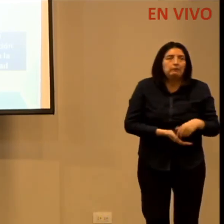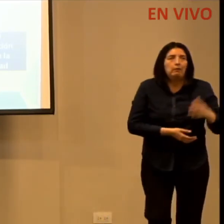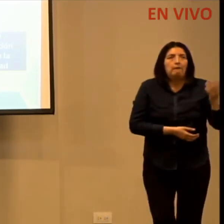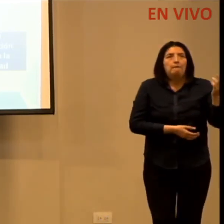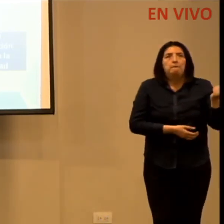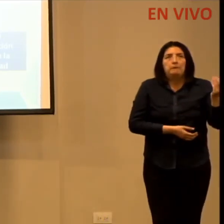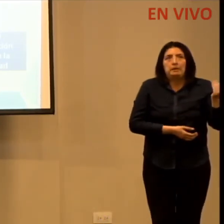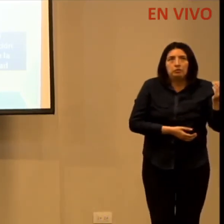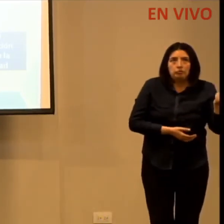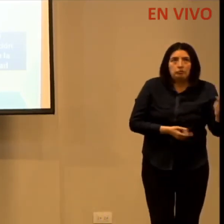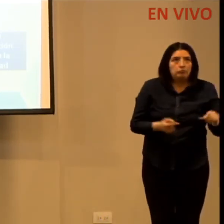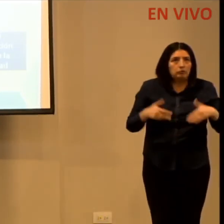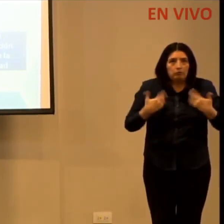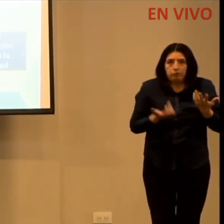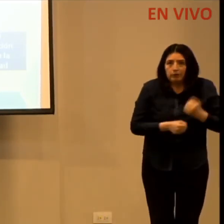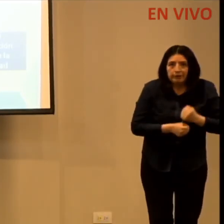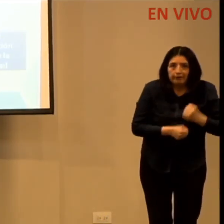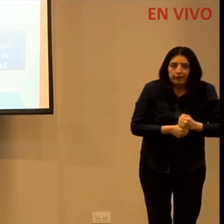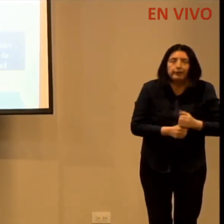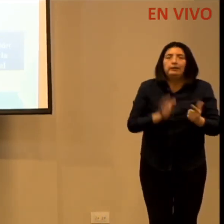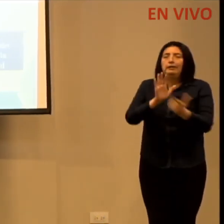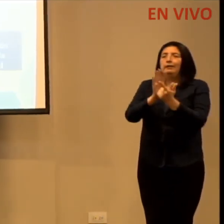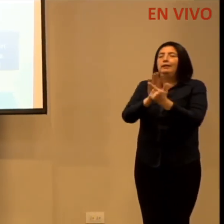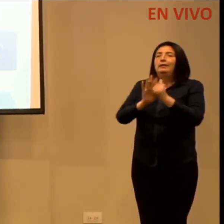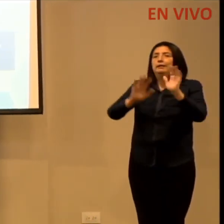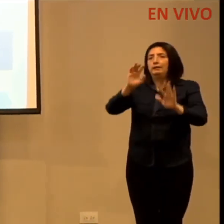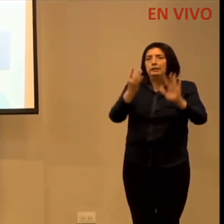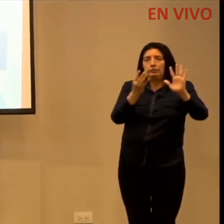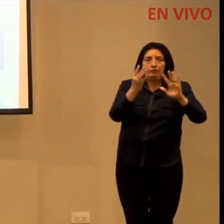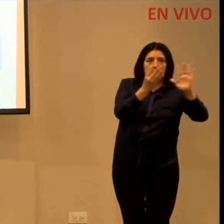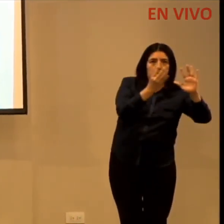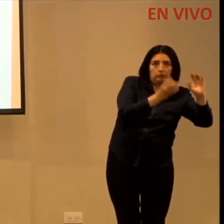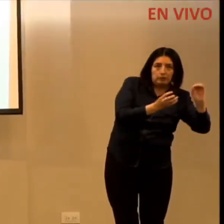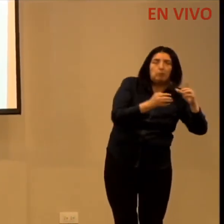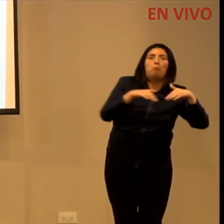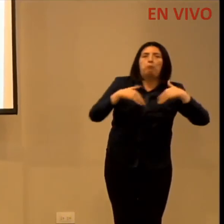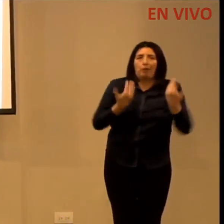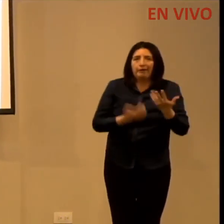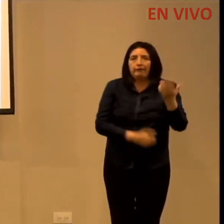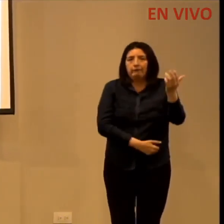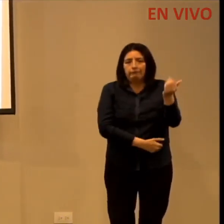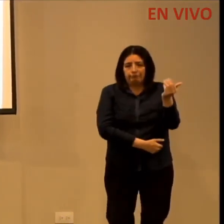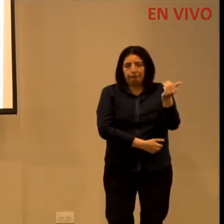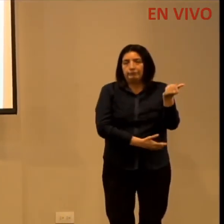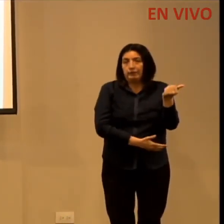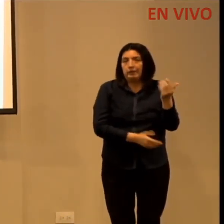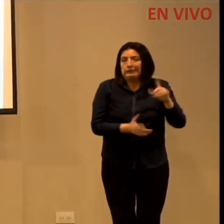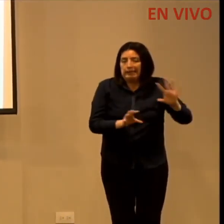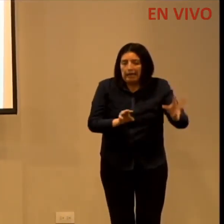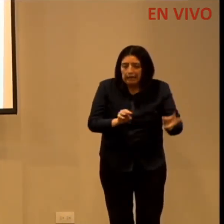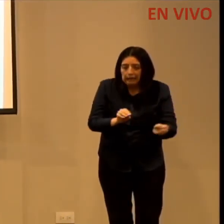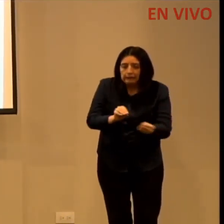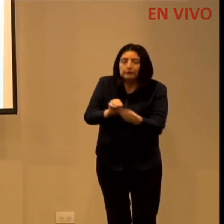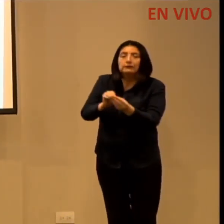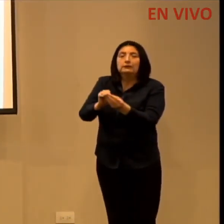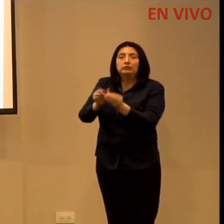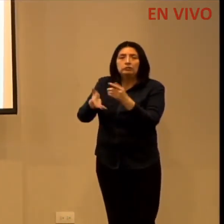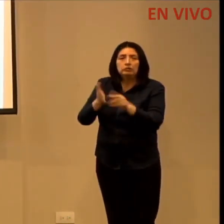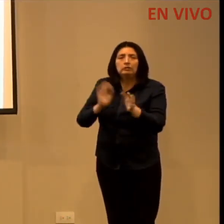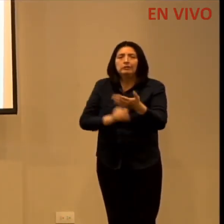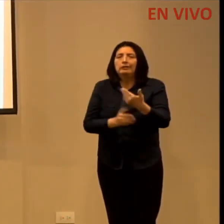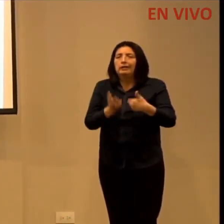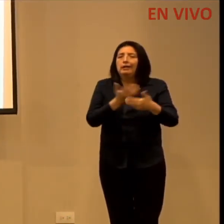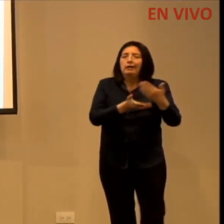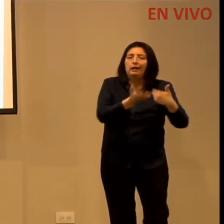la 19990 puedan acceder a su pensión. Entonces es una cosa adicional que lo vimos